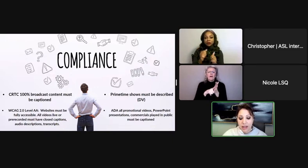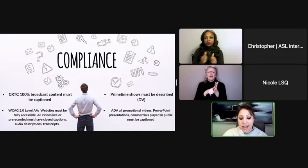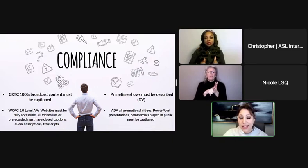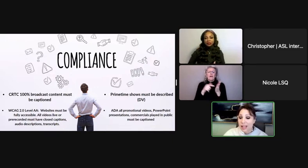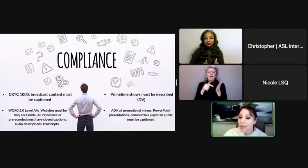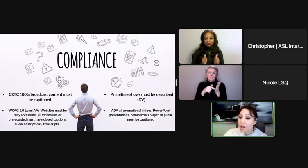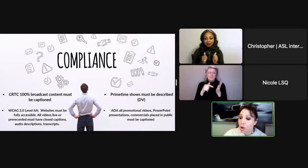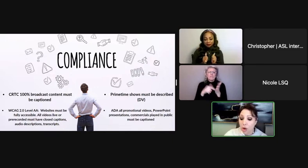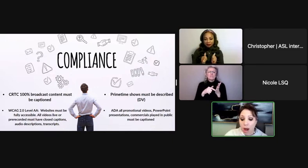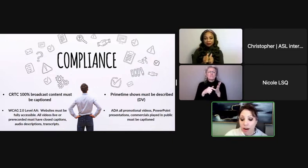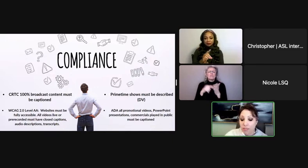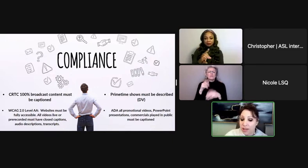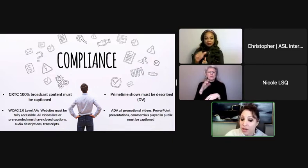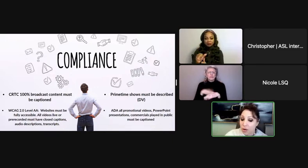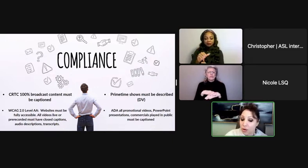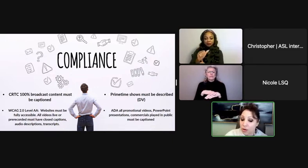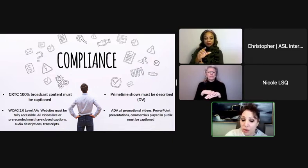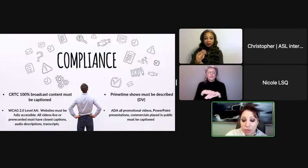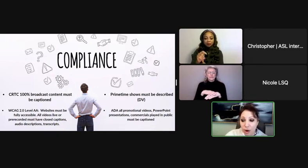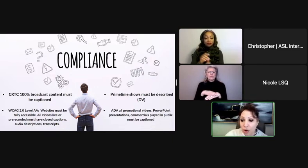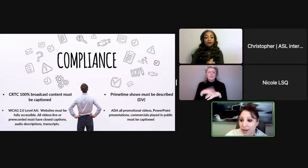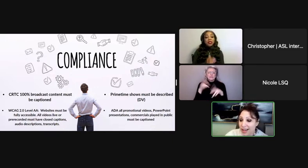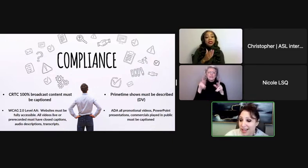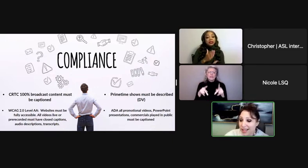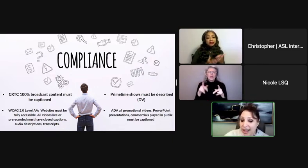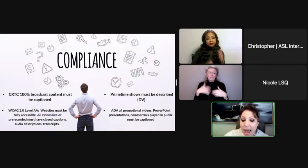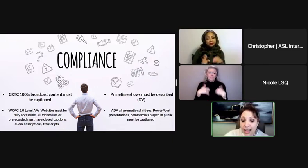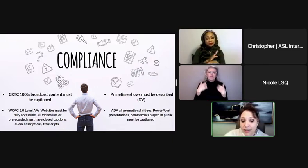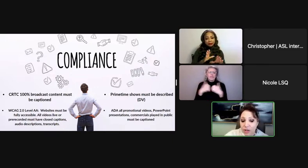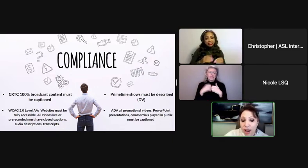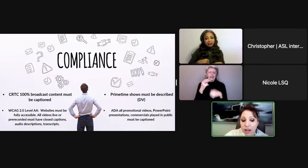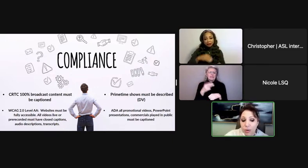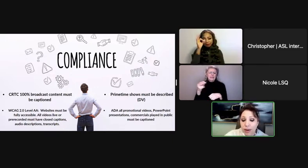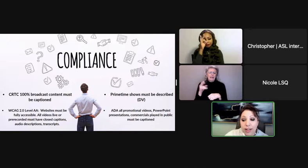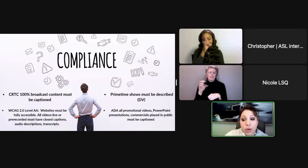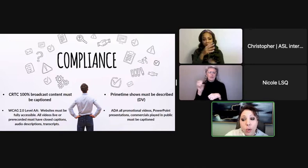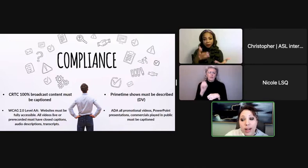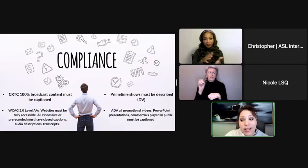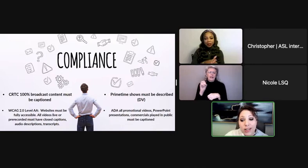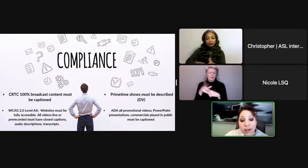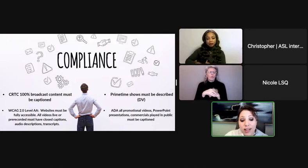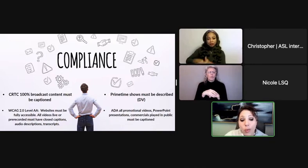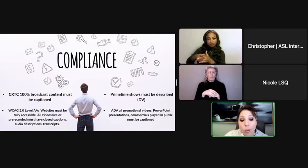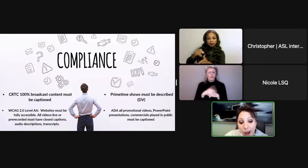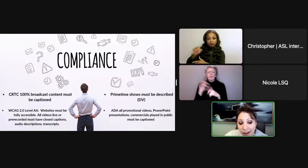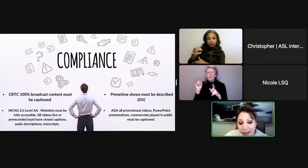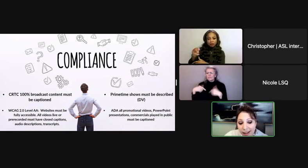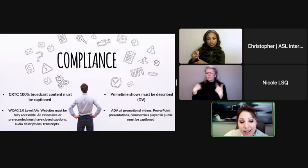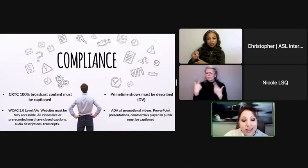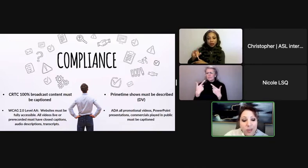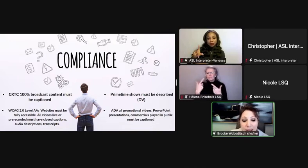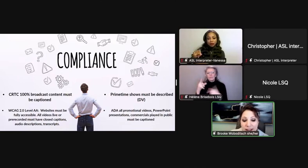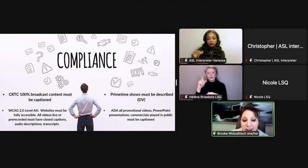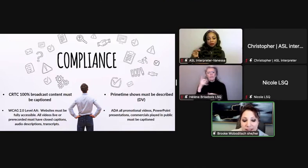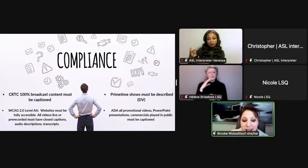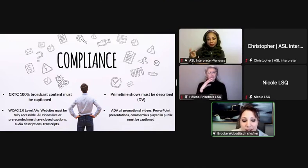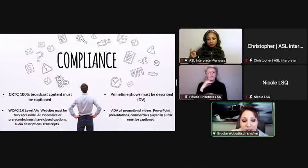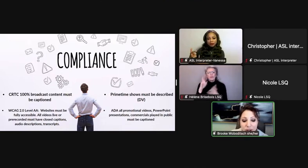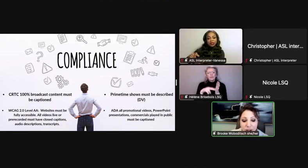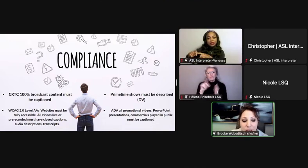sur les personnes vivant avec un handicap en Ontario. Donc, depuis le 1er janvier